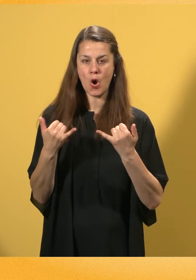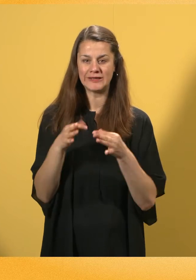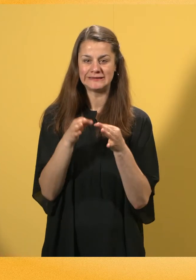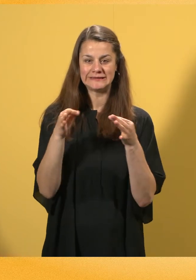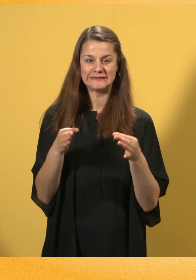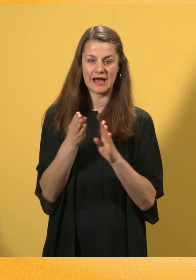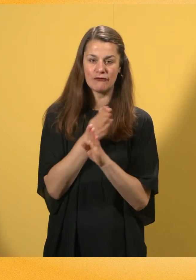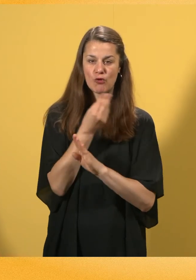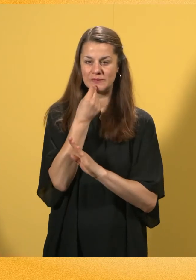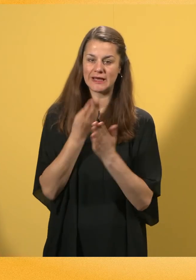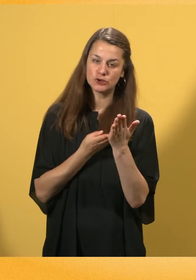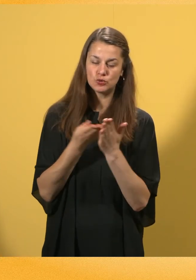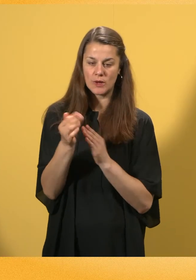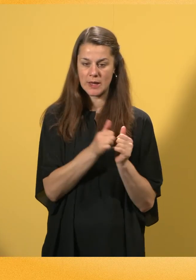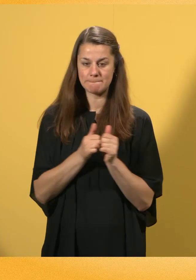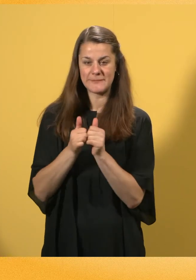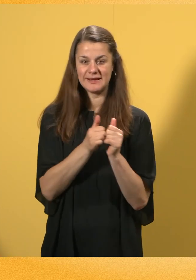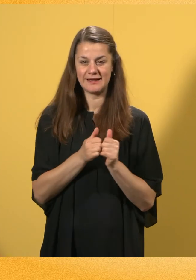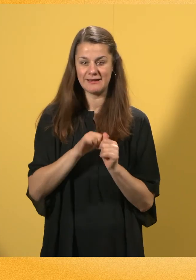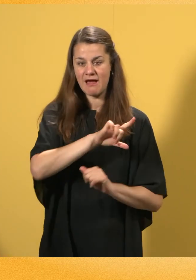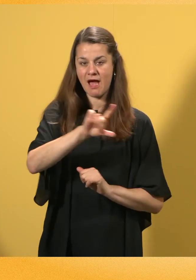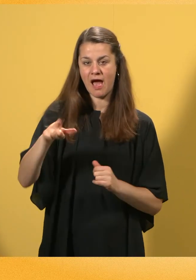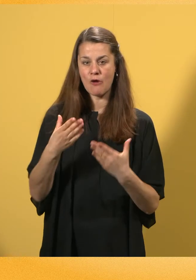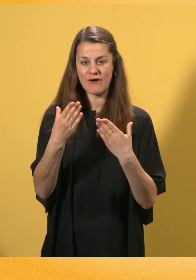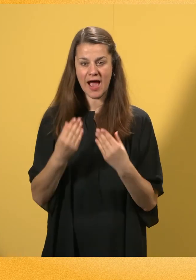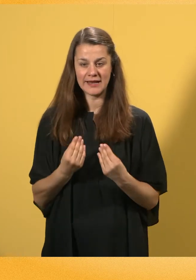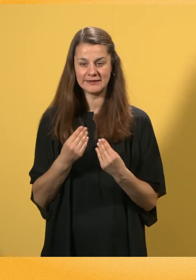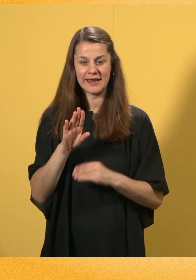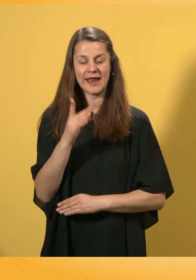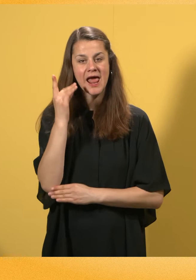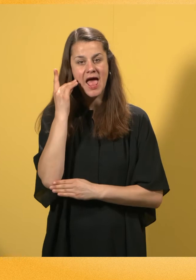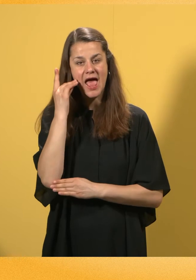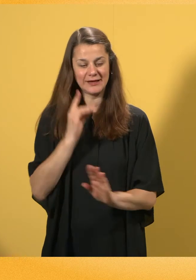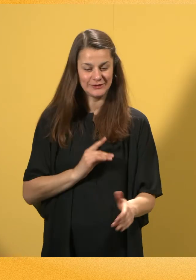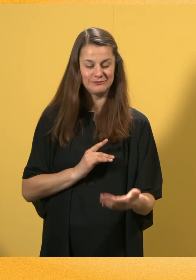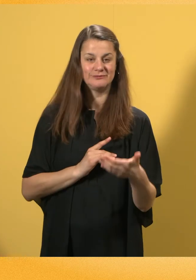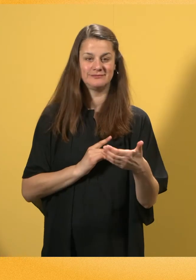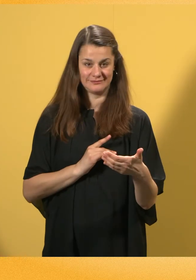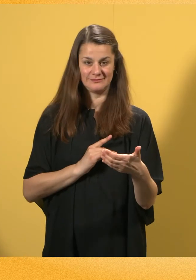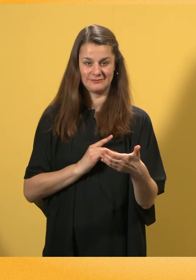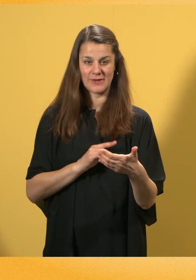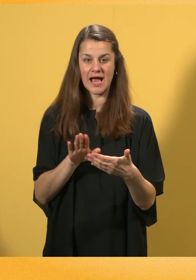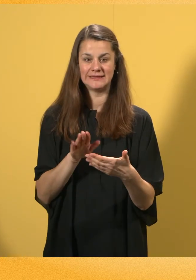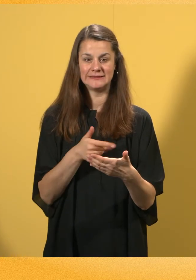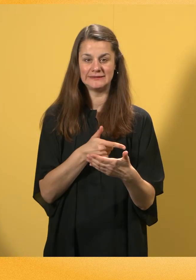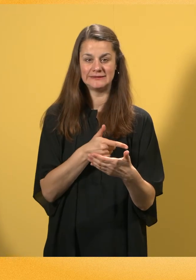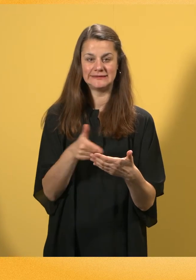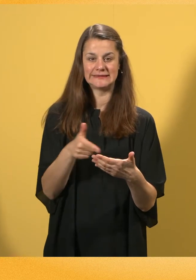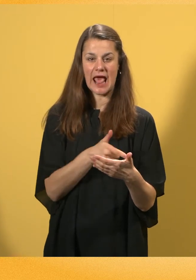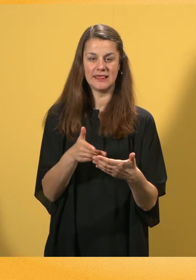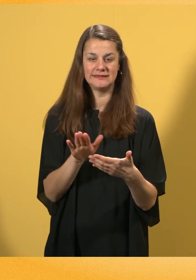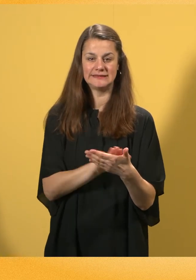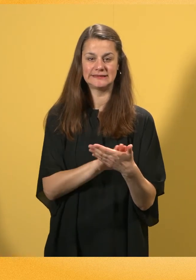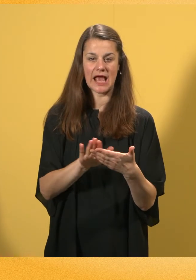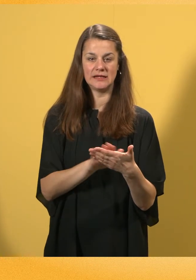gesamten Vormittag. Und wir laden Sie ein, jetzt einmal Ihr Handy zu nehmen und diesen QR-Code zu